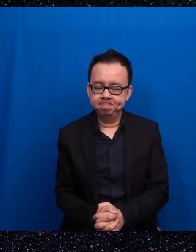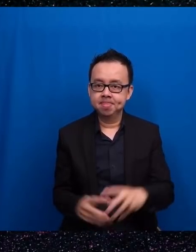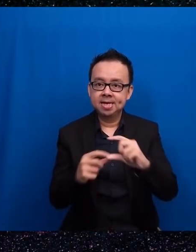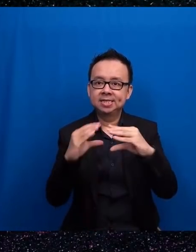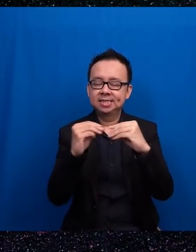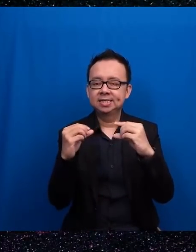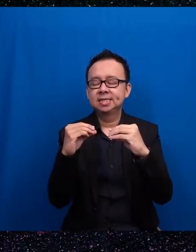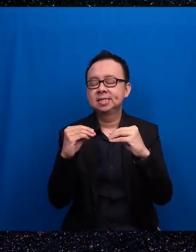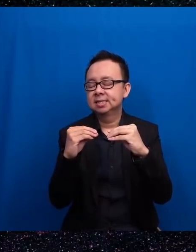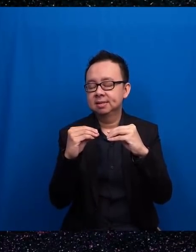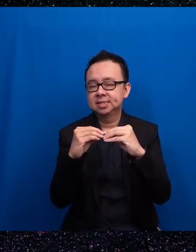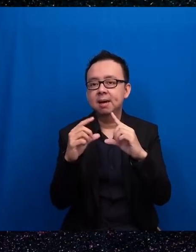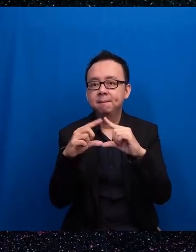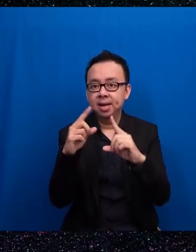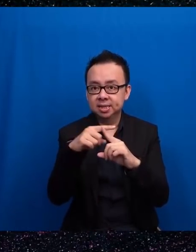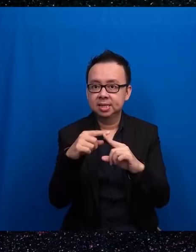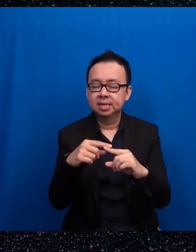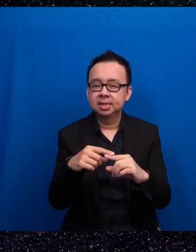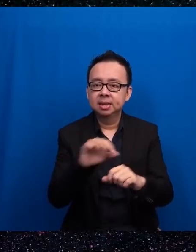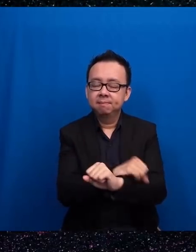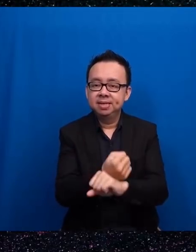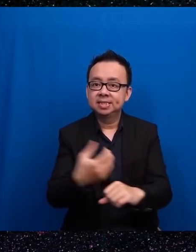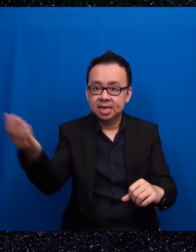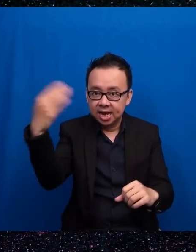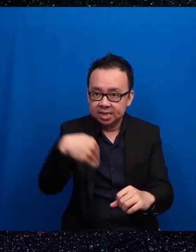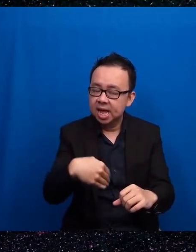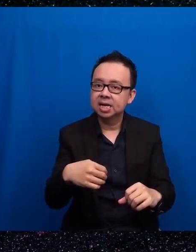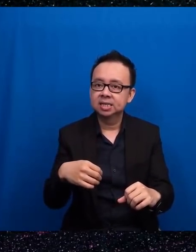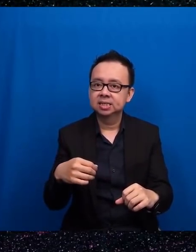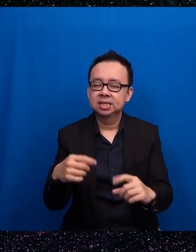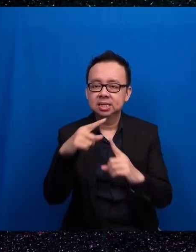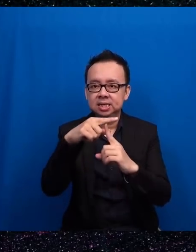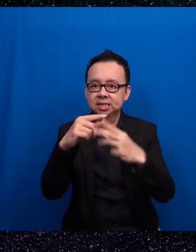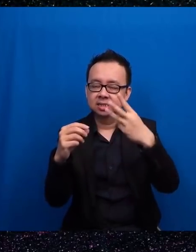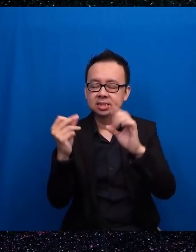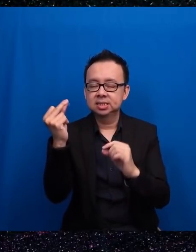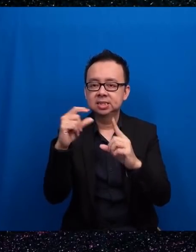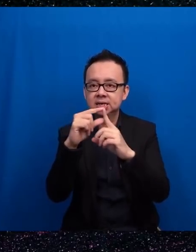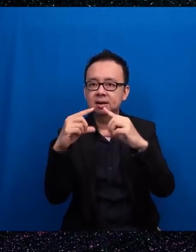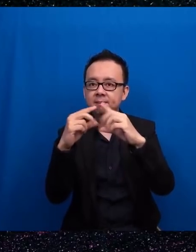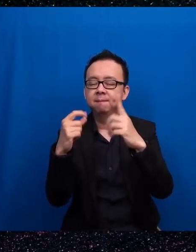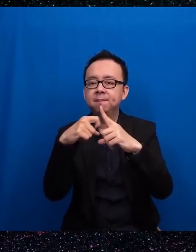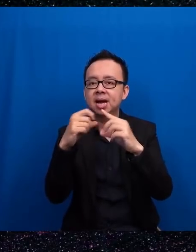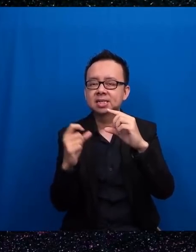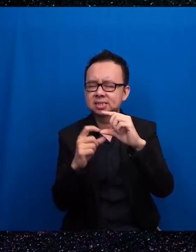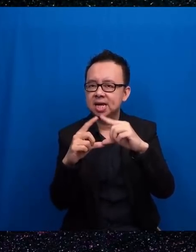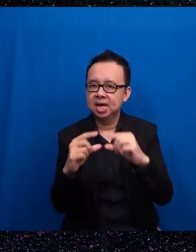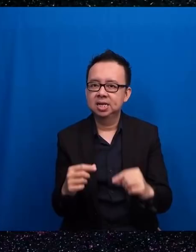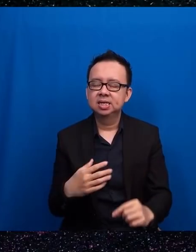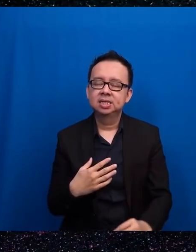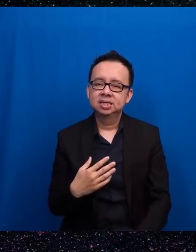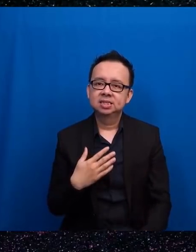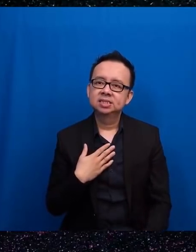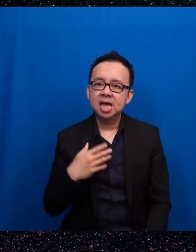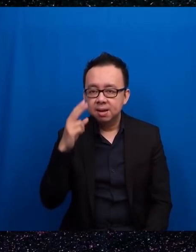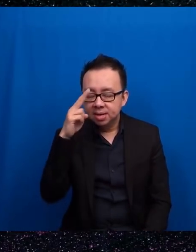Sabat bisa datang secara terpaksa. Tapi itu pun berkat Tuhan. Saya melihat apa yang terjadi